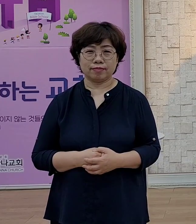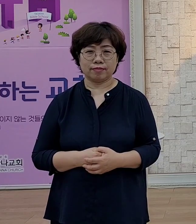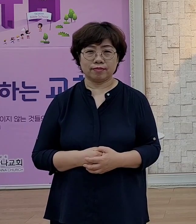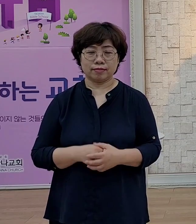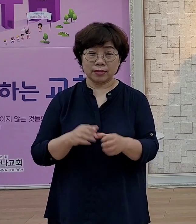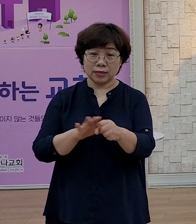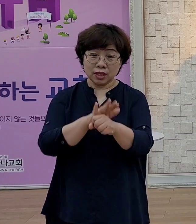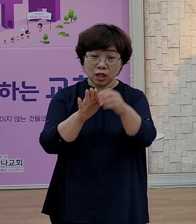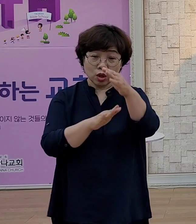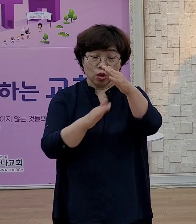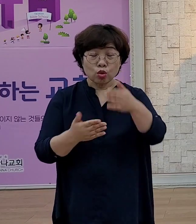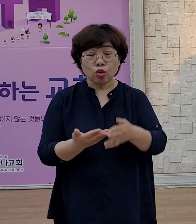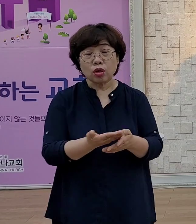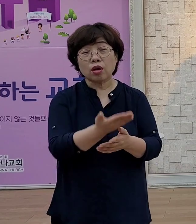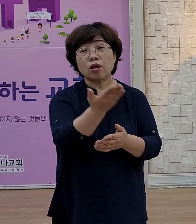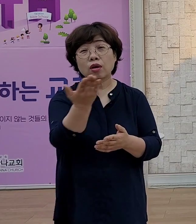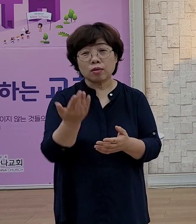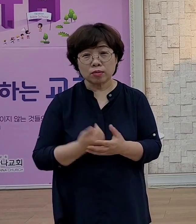사랑하는 성도 여러분,